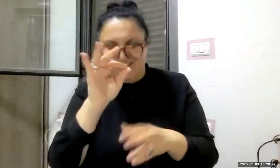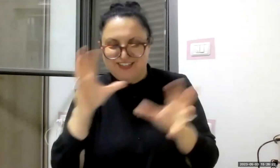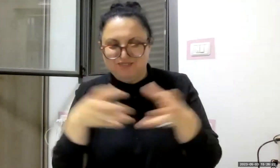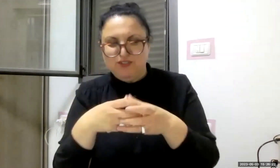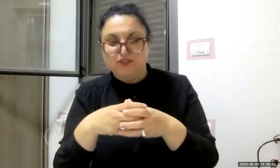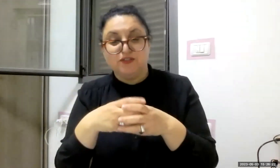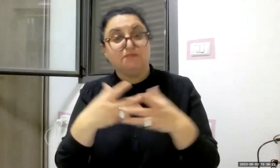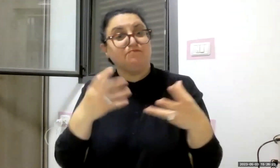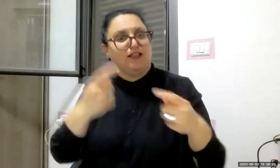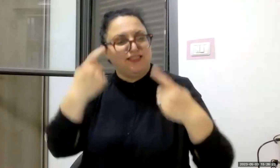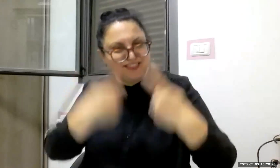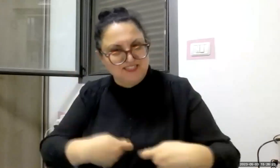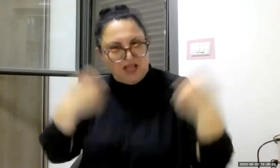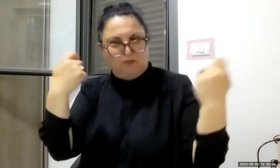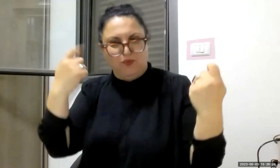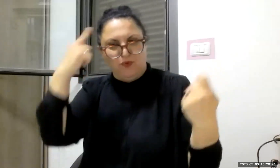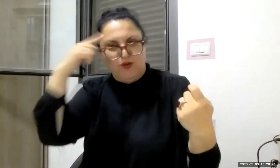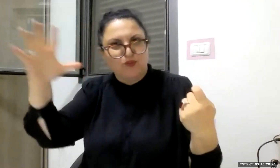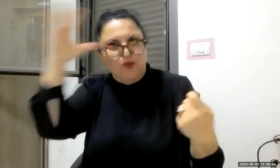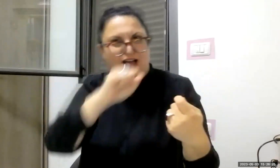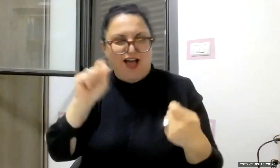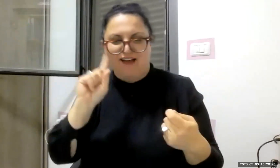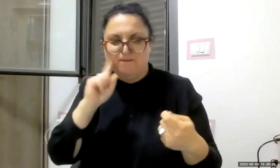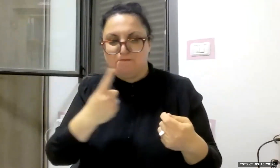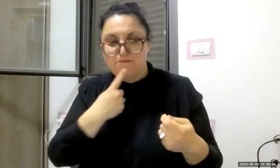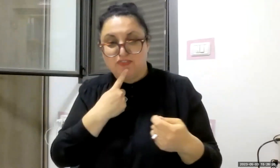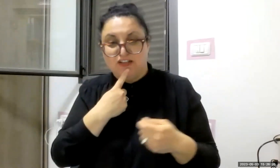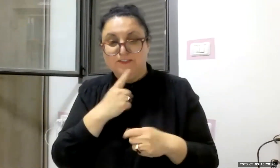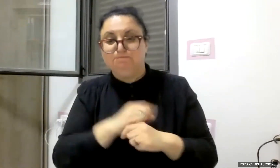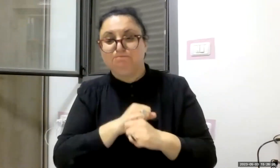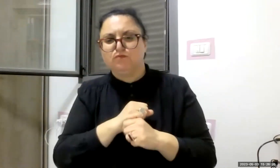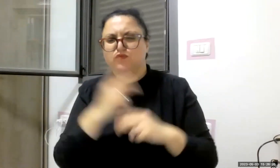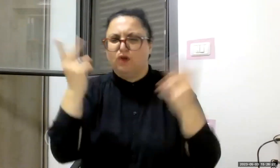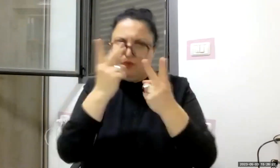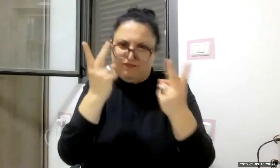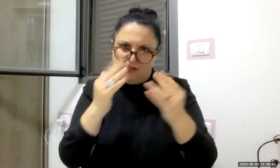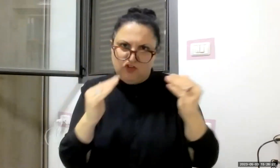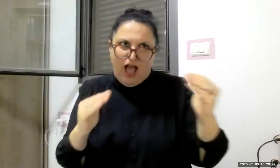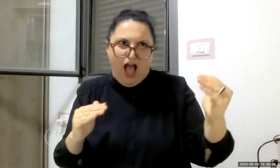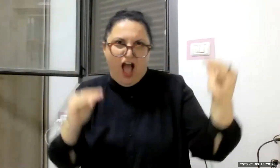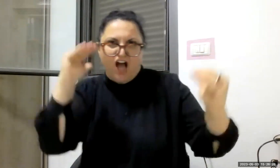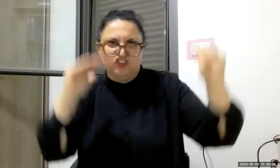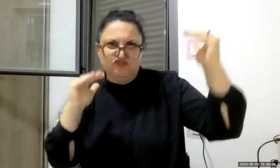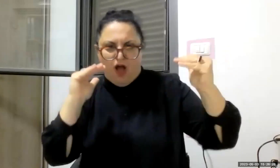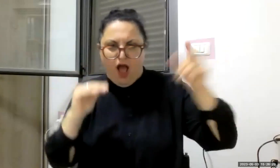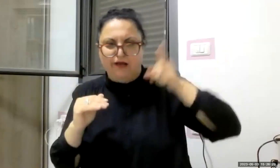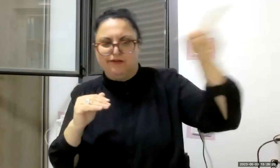אז האוניברסיטה הזאת באמת דאגה לפיתוח תרבות לשונית